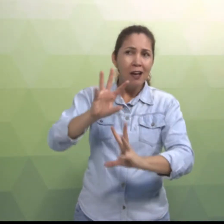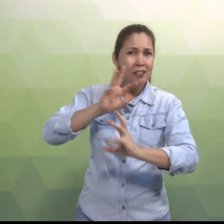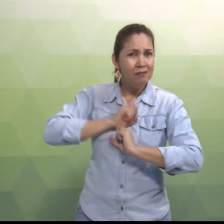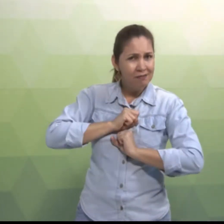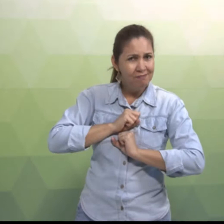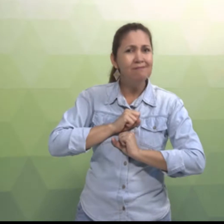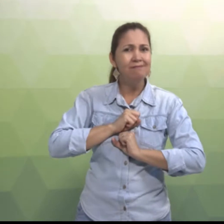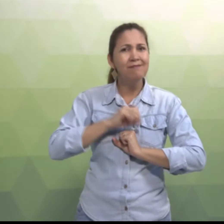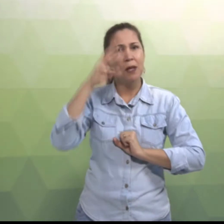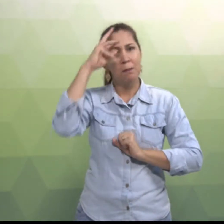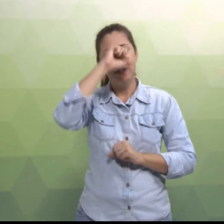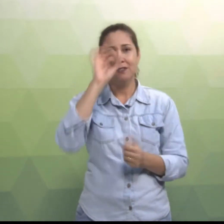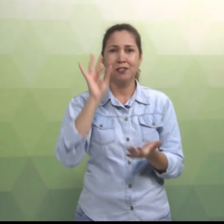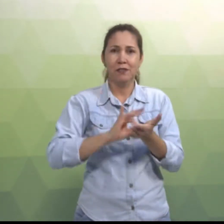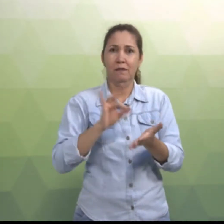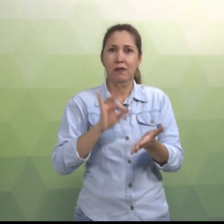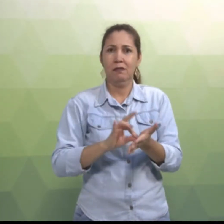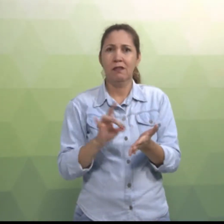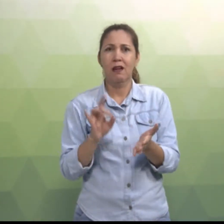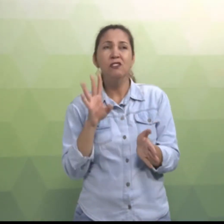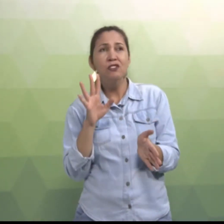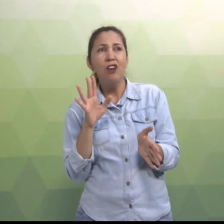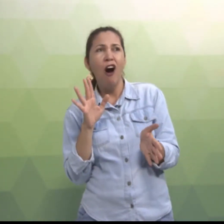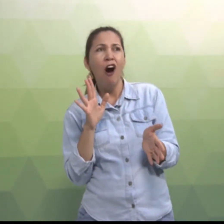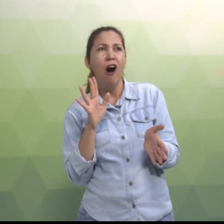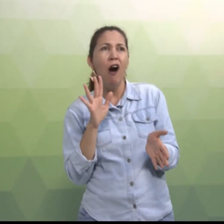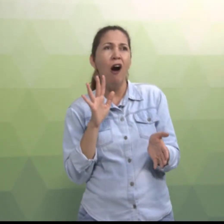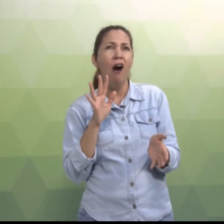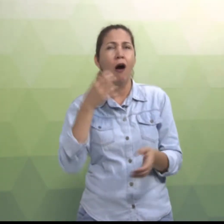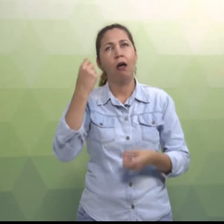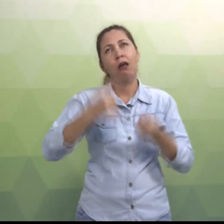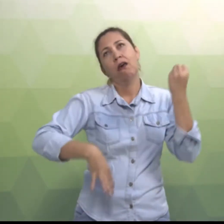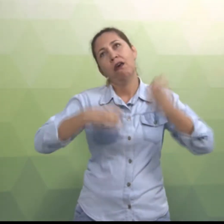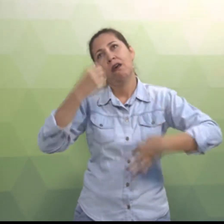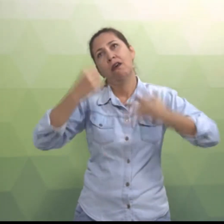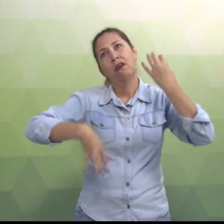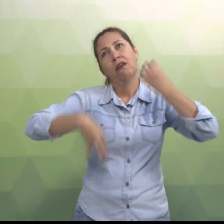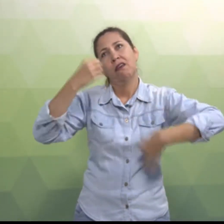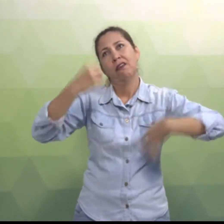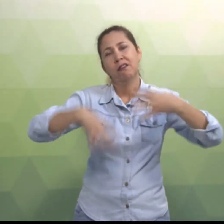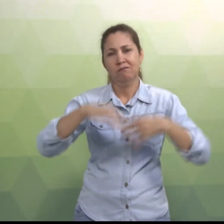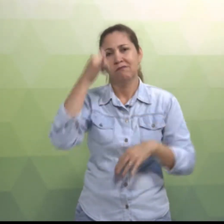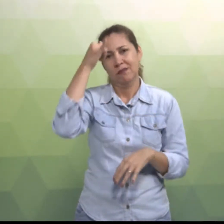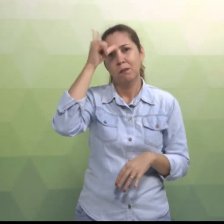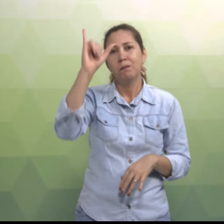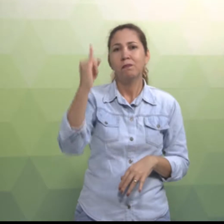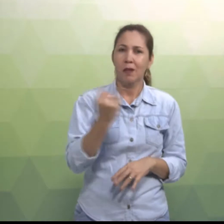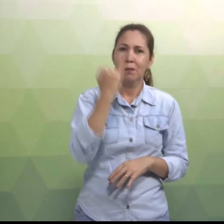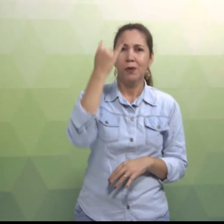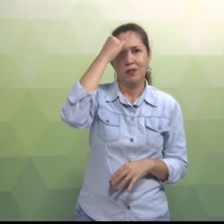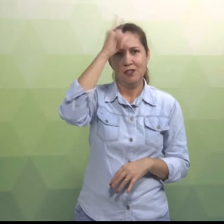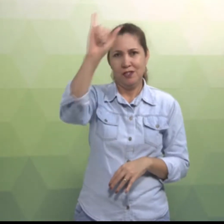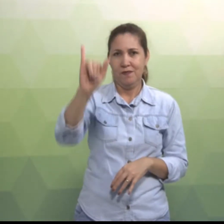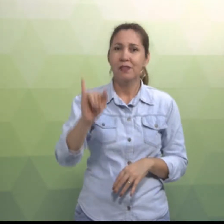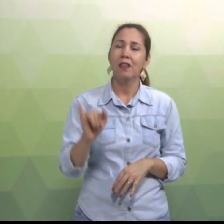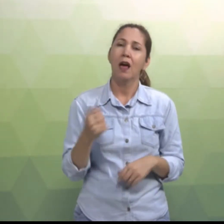sua experiência. Pode organizar uma aula onde esse aluno aprenda de verdade e não somente seja uma